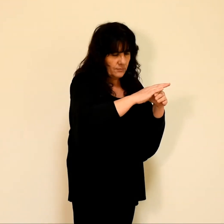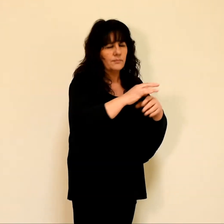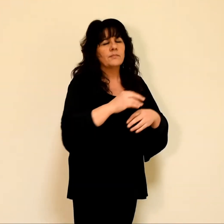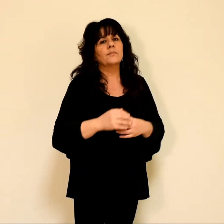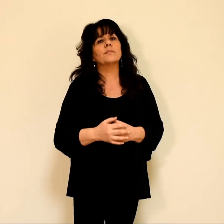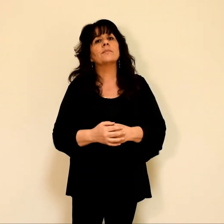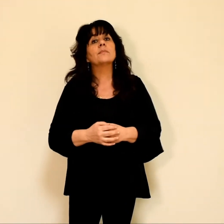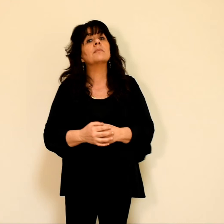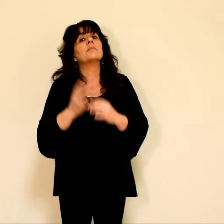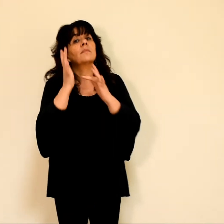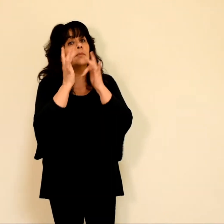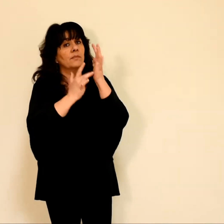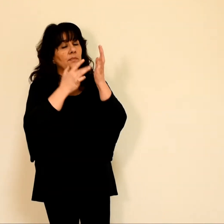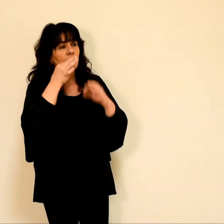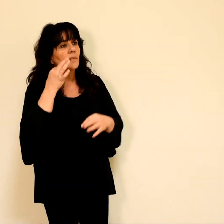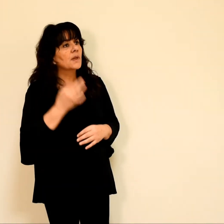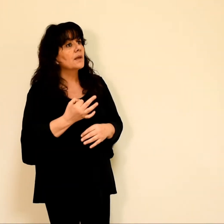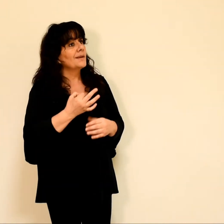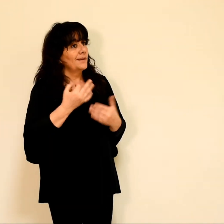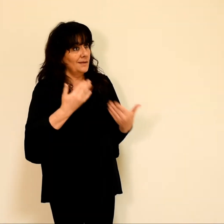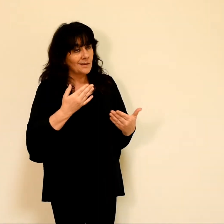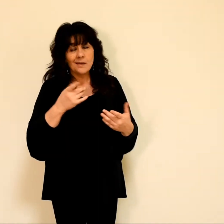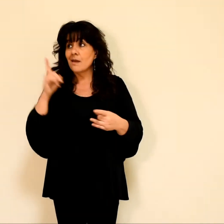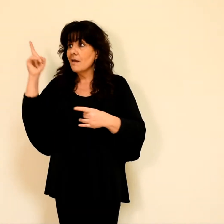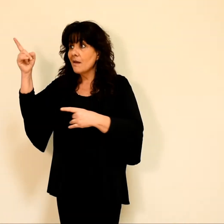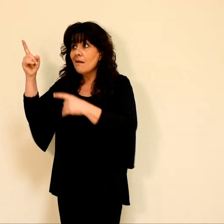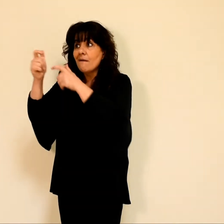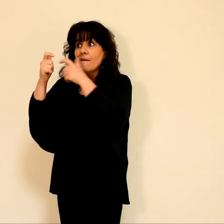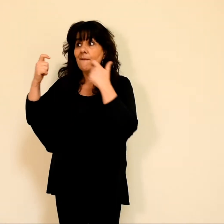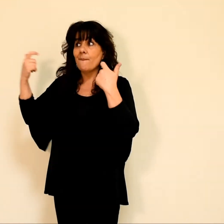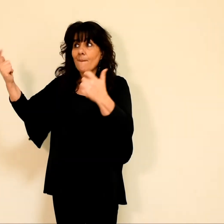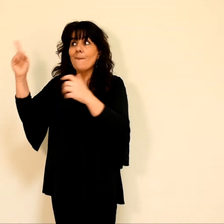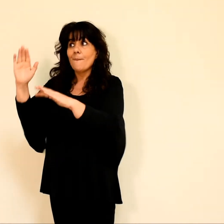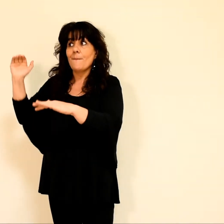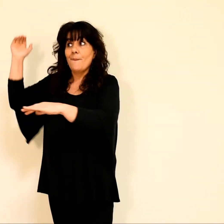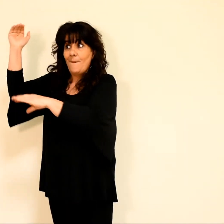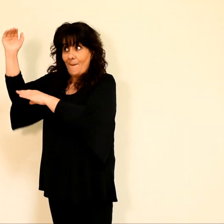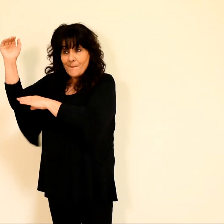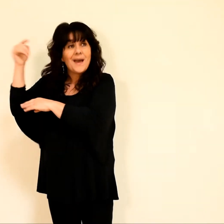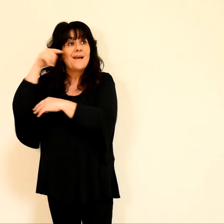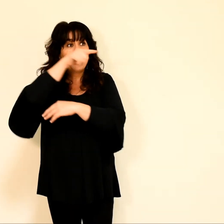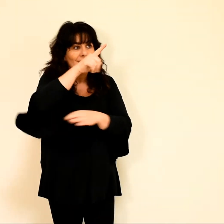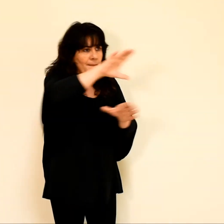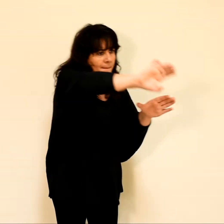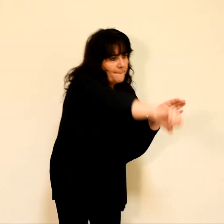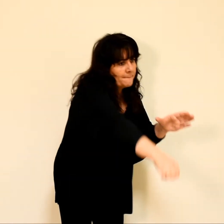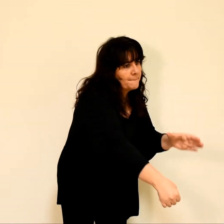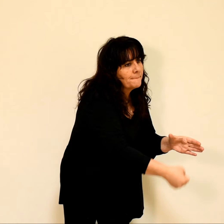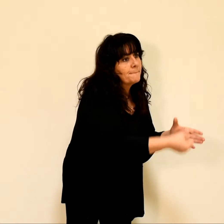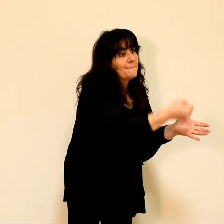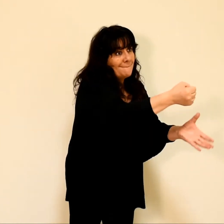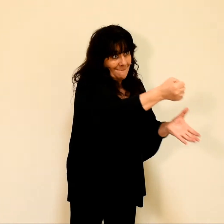Il leur dit : « Maintenant, puisez et portez-en au maître du